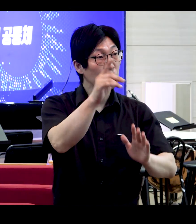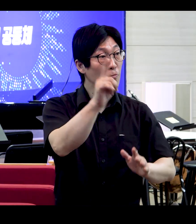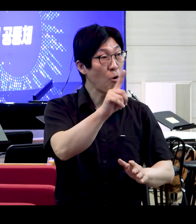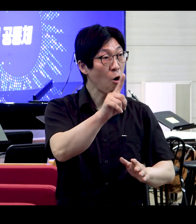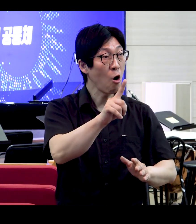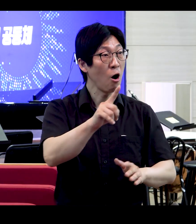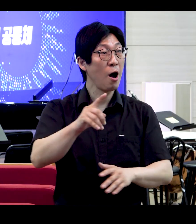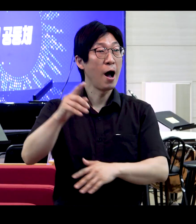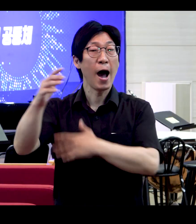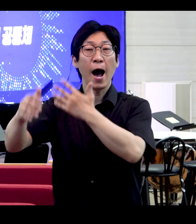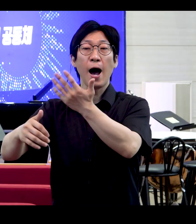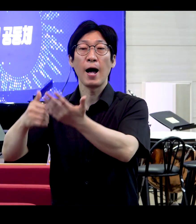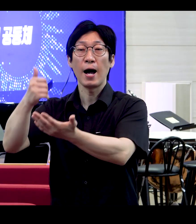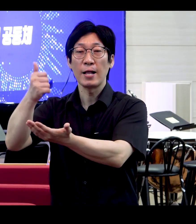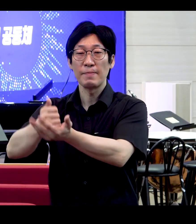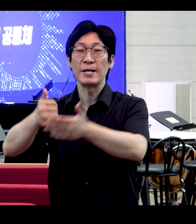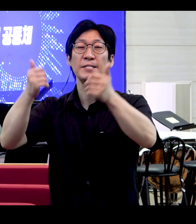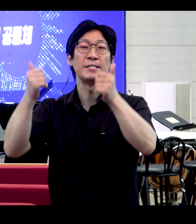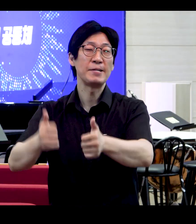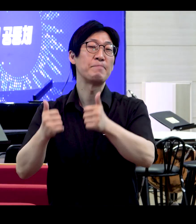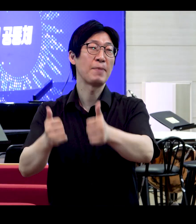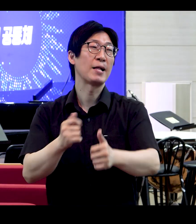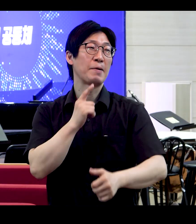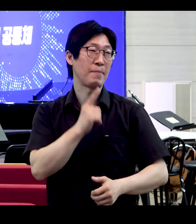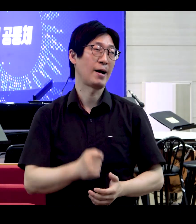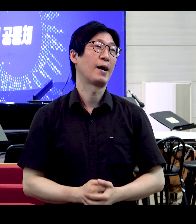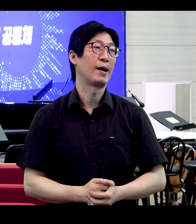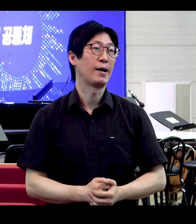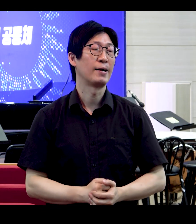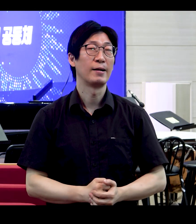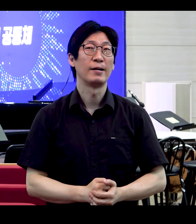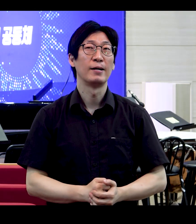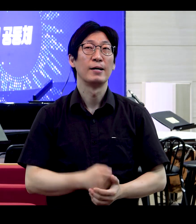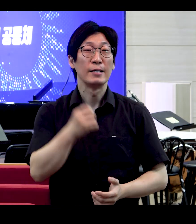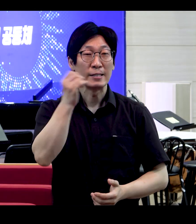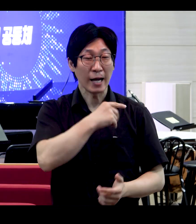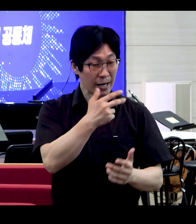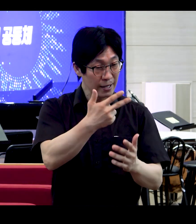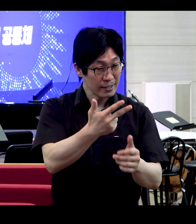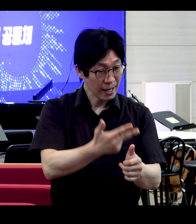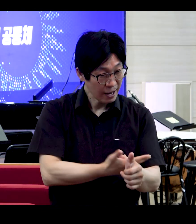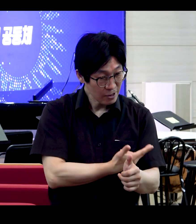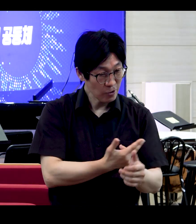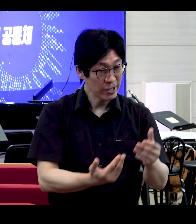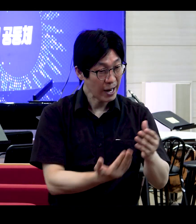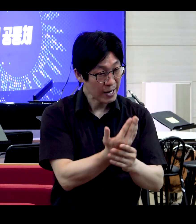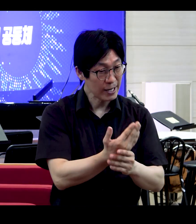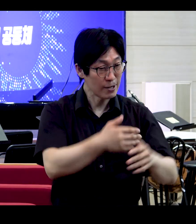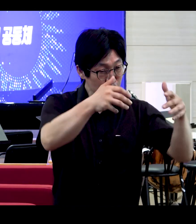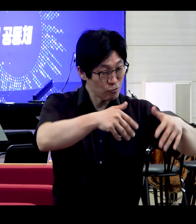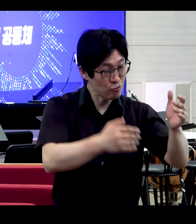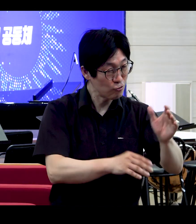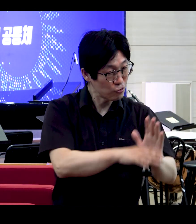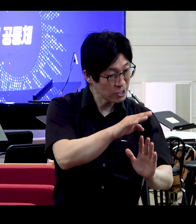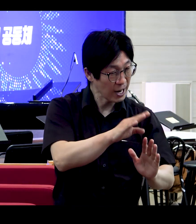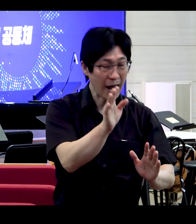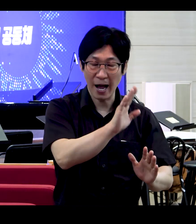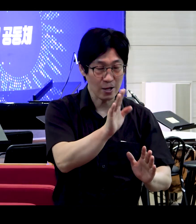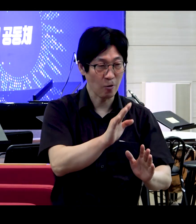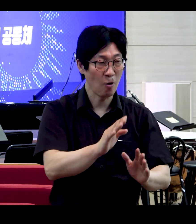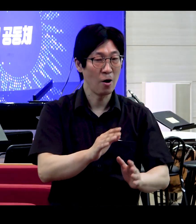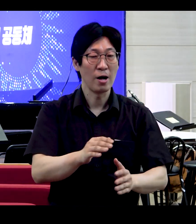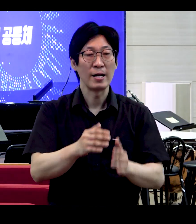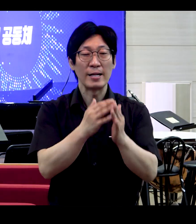하나님의 심판이었습니다. 그냥 단순한 자연현상이 아니고요, 이것은 바로 인간의 죄악에